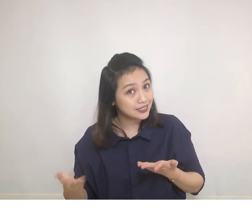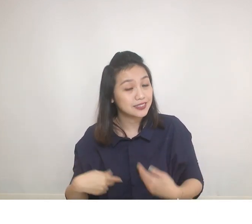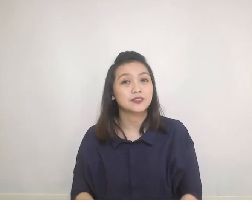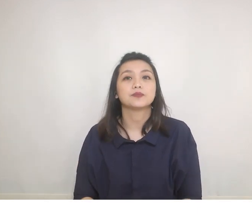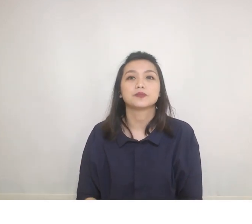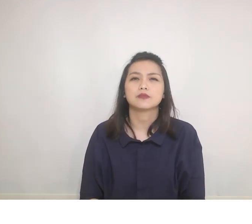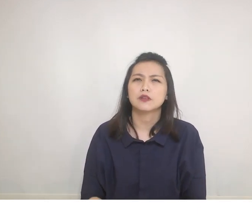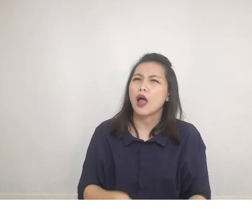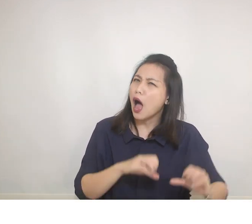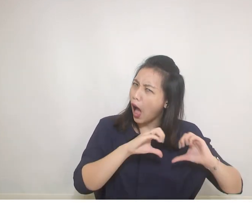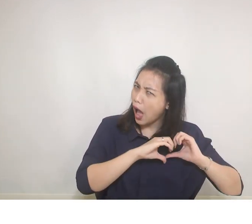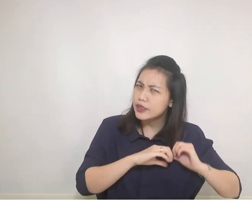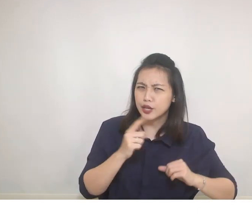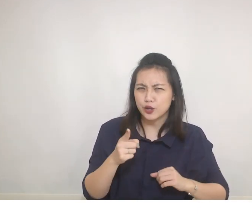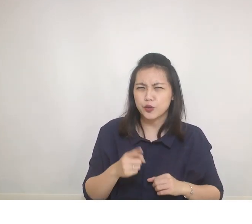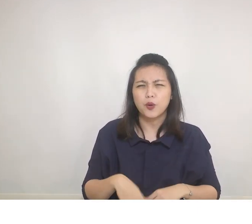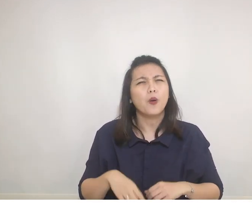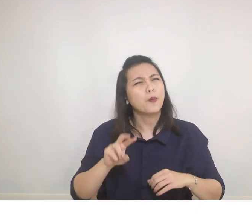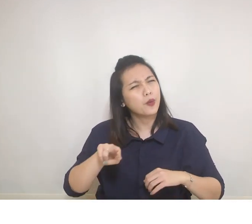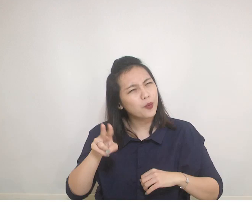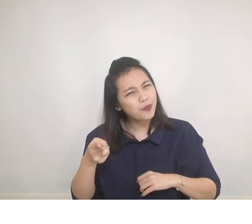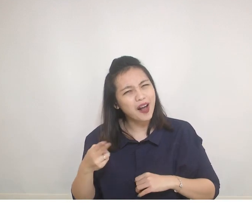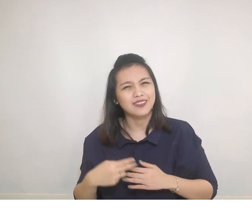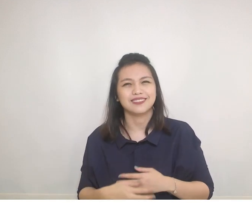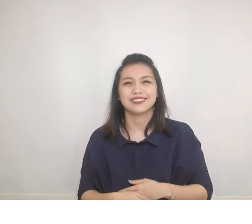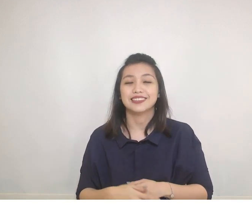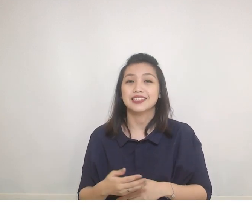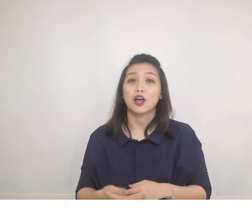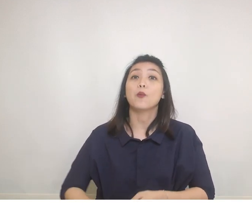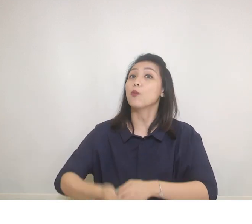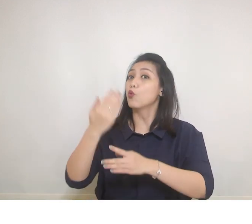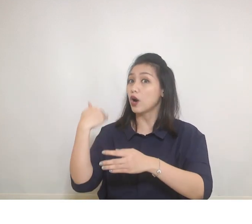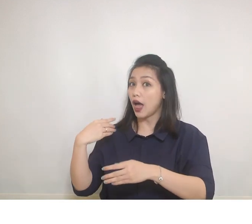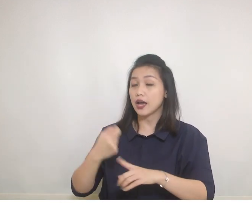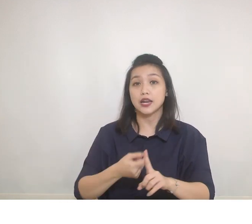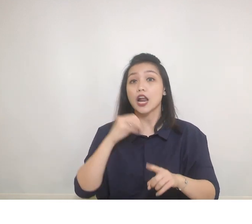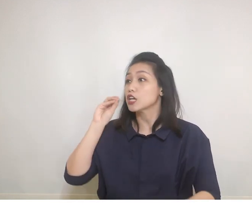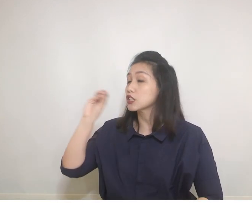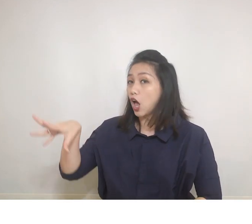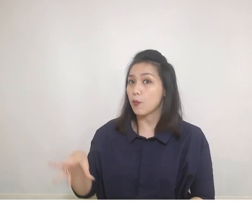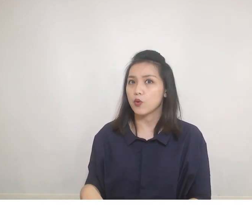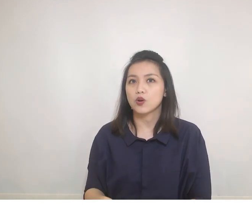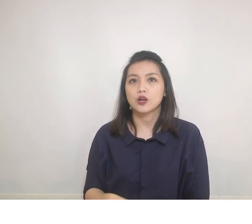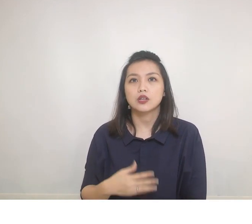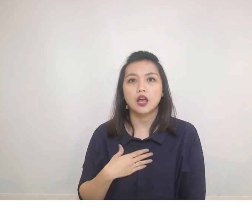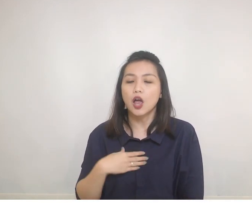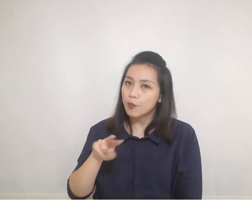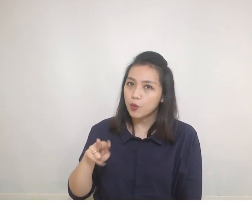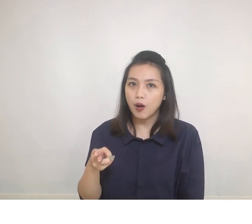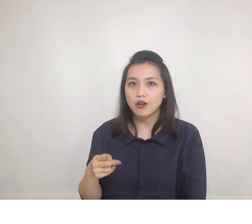mau datang terlambat. Yang dulu di CG, walaupun saya datang ya, saya tuh pasti tidur, mainan HP,